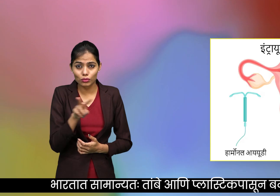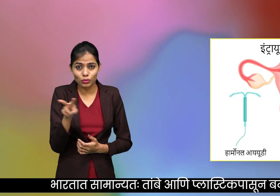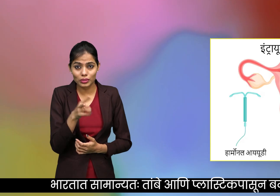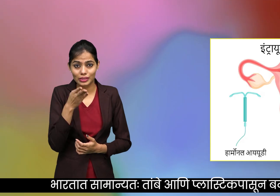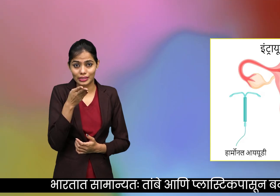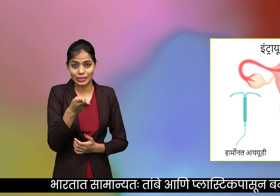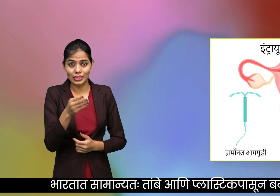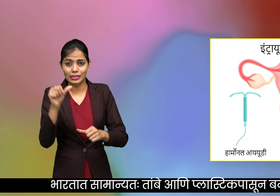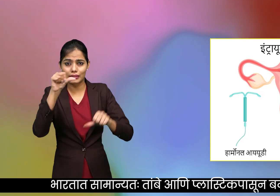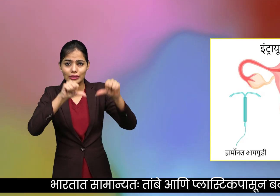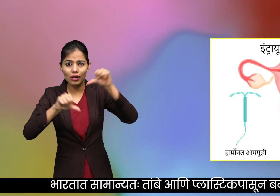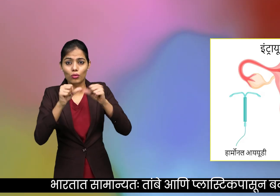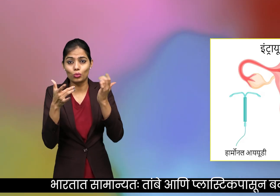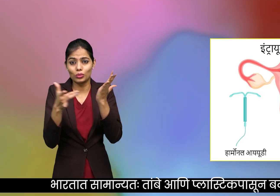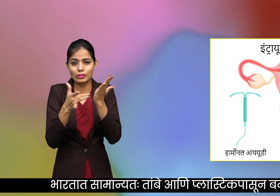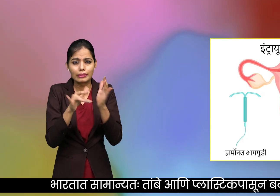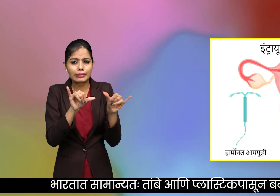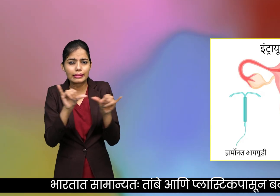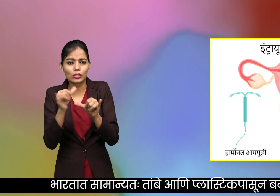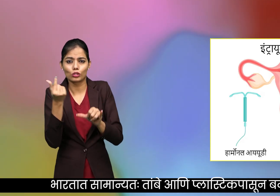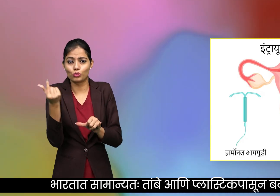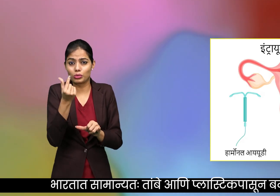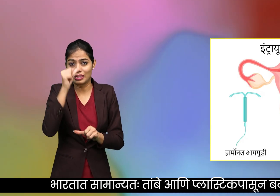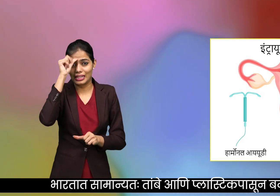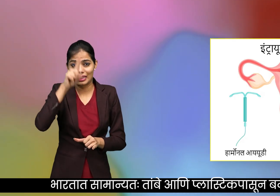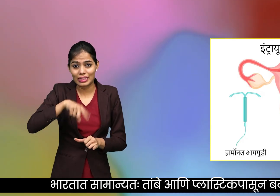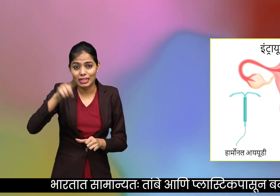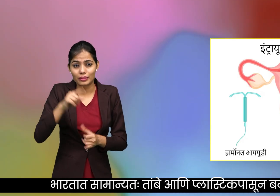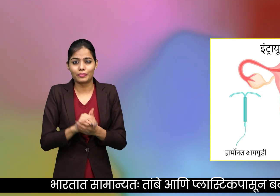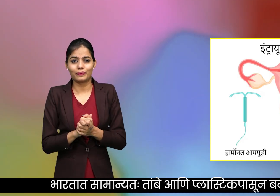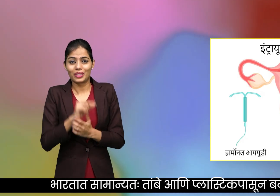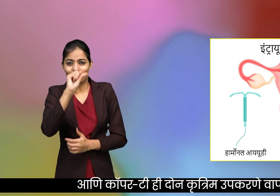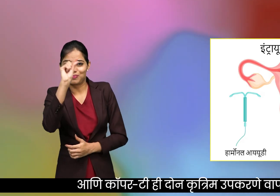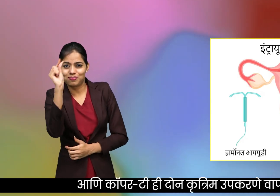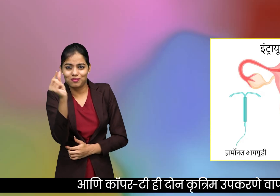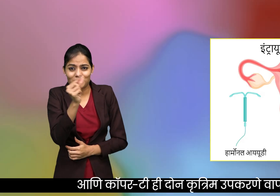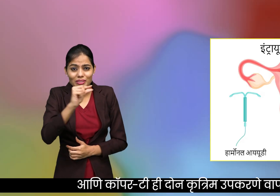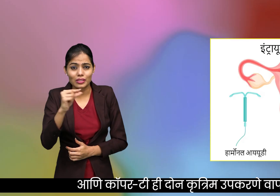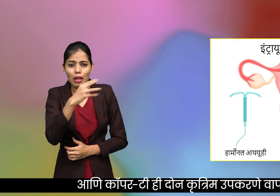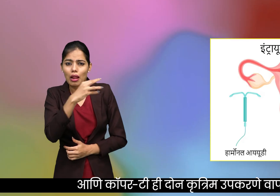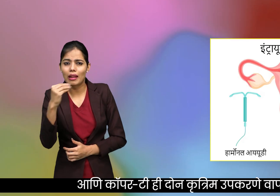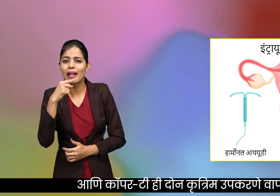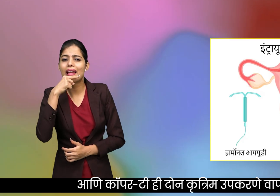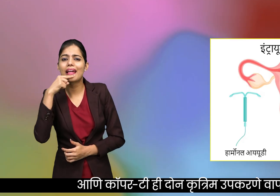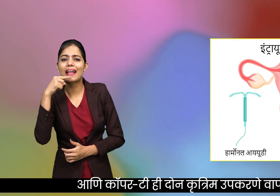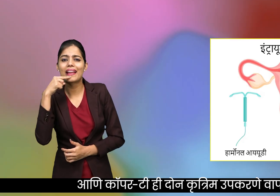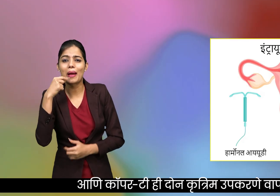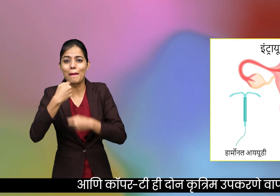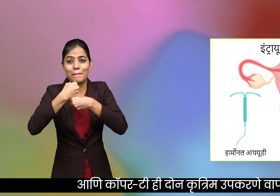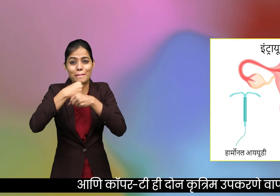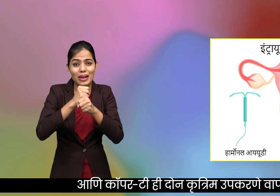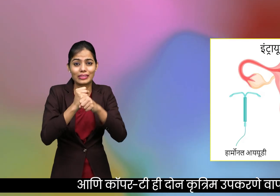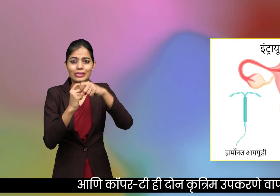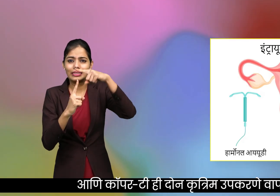भारतात सामान्यतः तांबे आणि प्लास्टिकपासून बनलेले लिप्पे, लूप आणि कॉपर टी ही 2